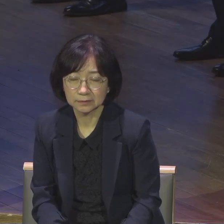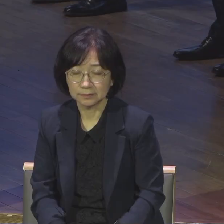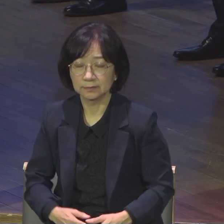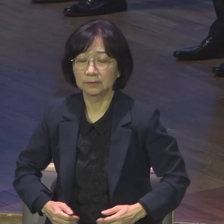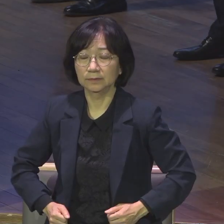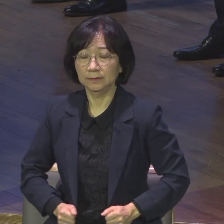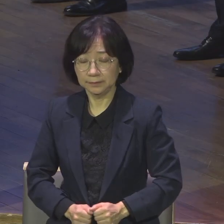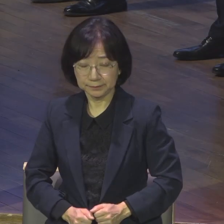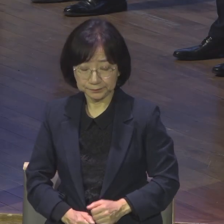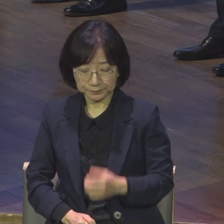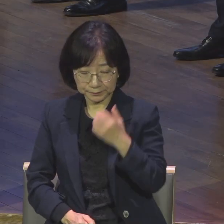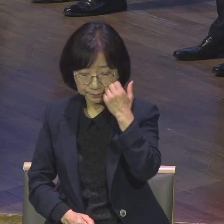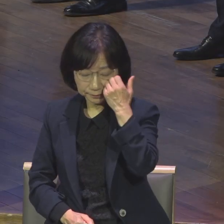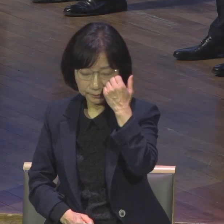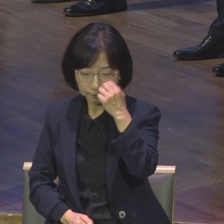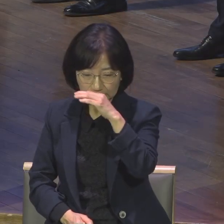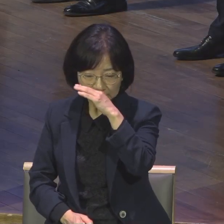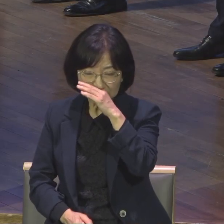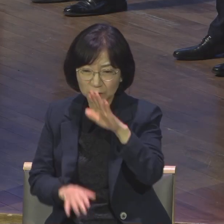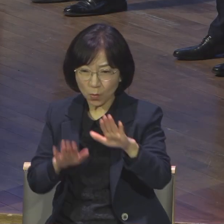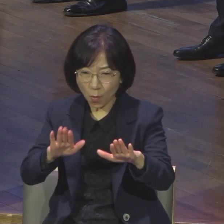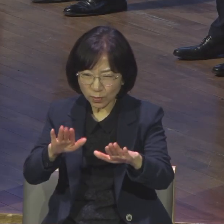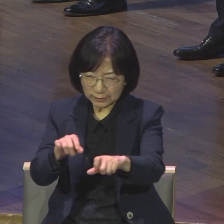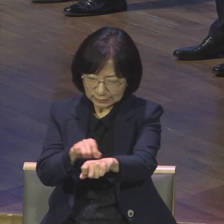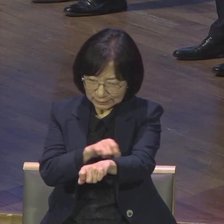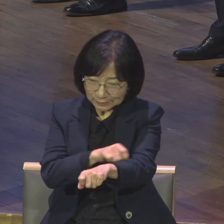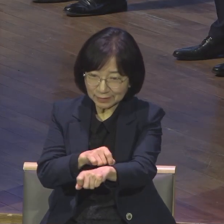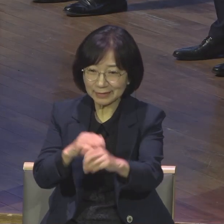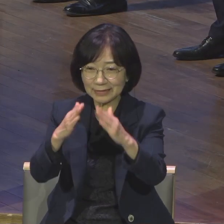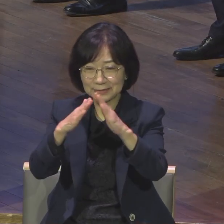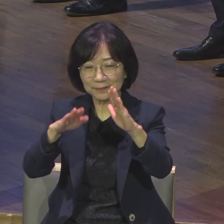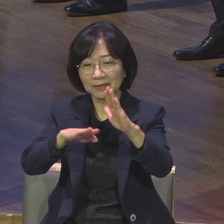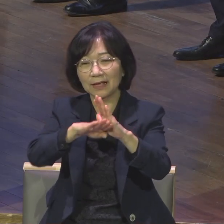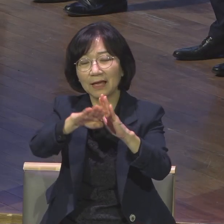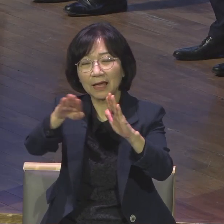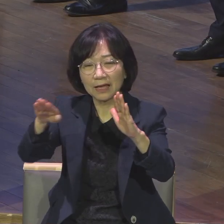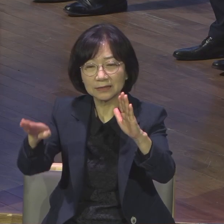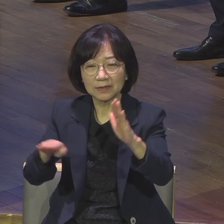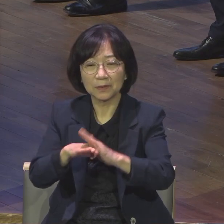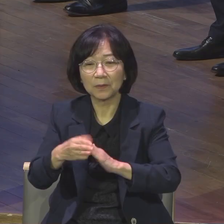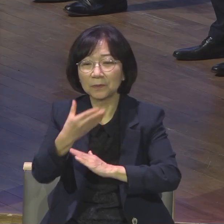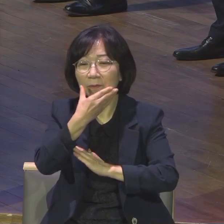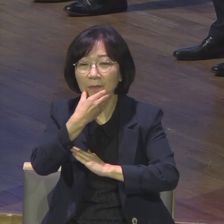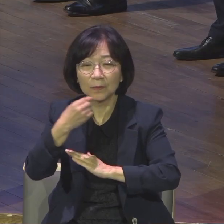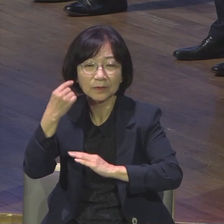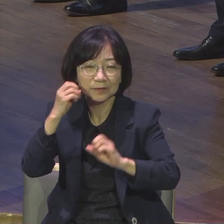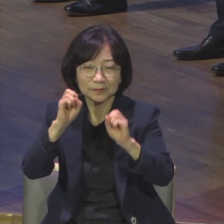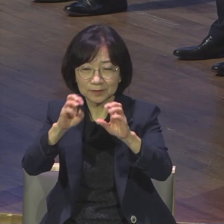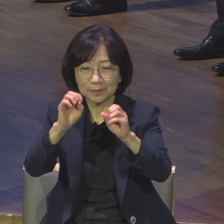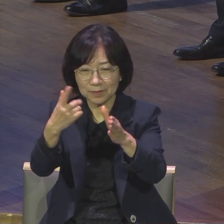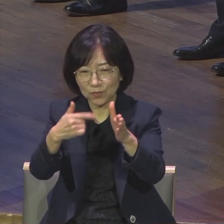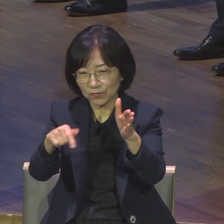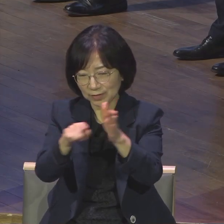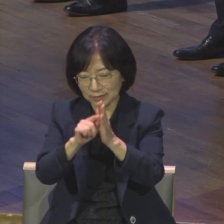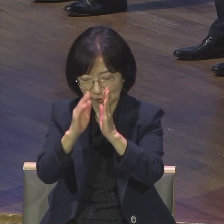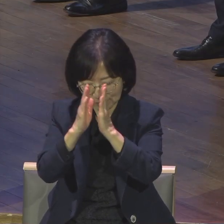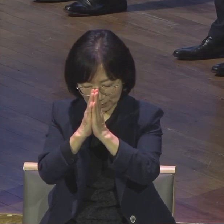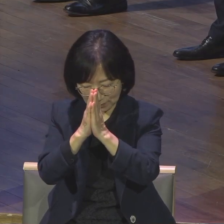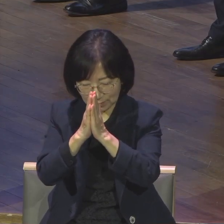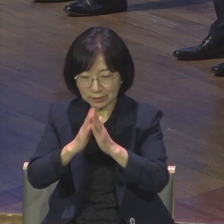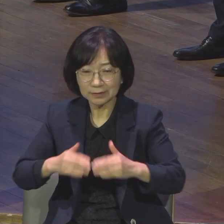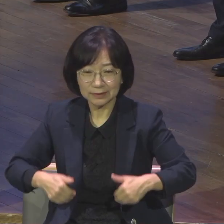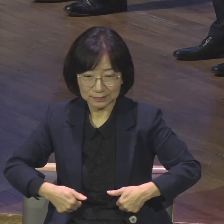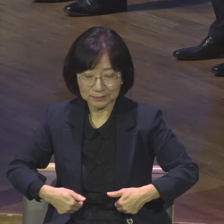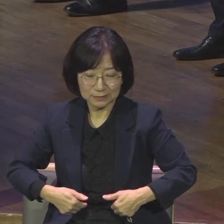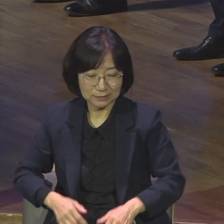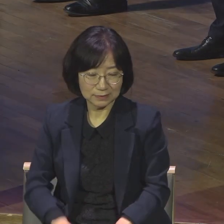오늘은 특별히 우리 가정과 가문 복음화를 두고 기도하는 금요 기도의 시간입니다. 들어오실 때 이